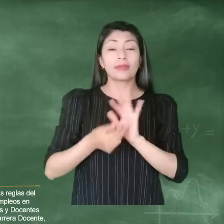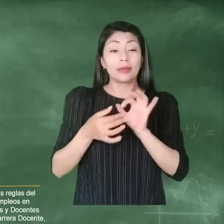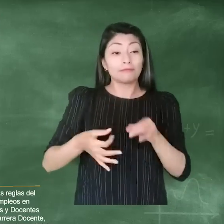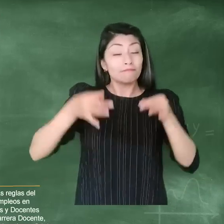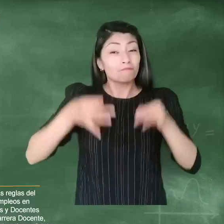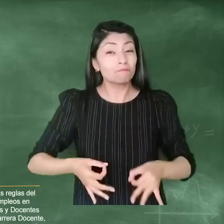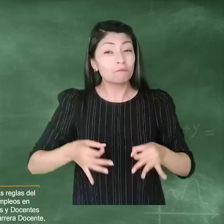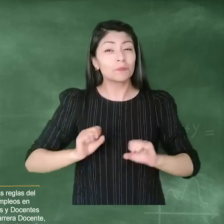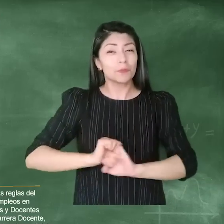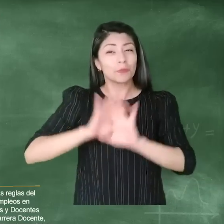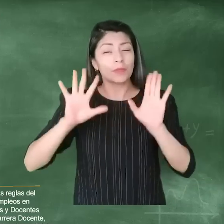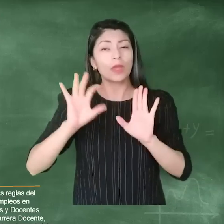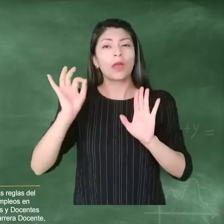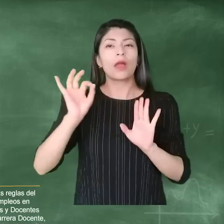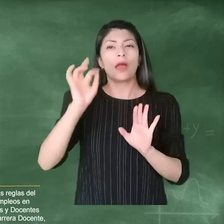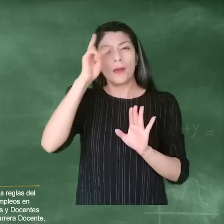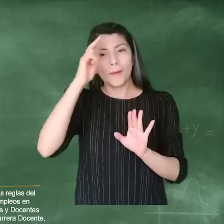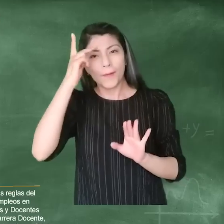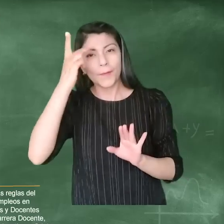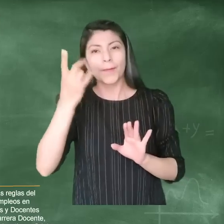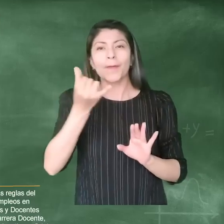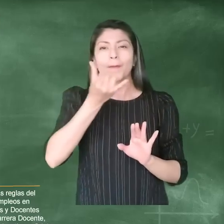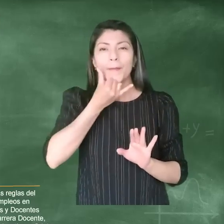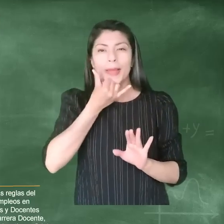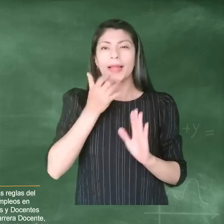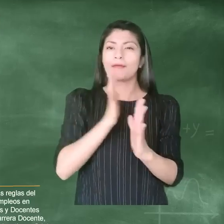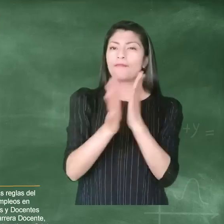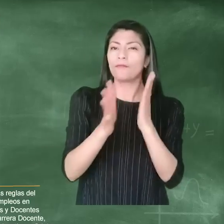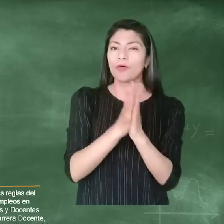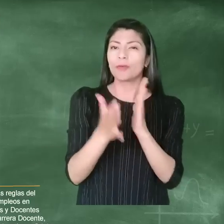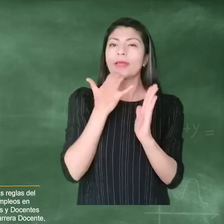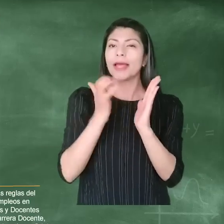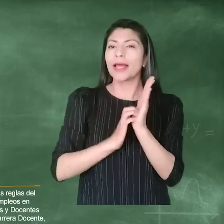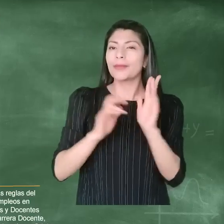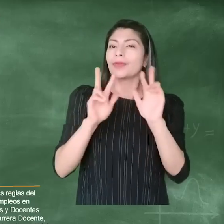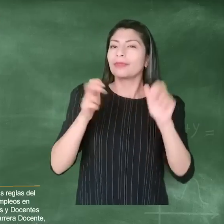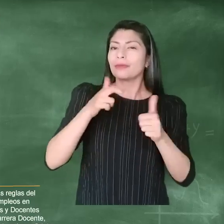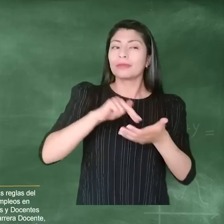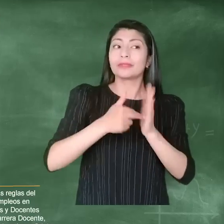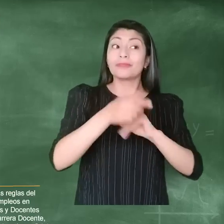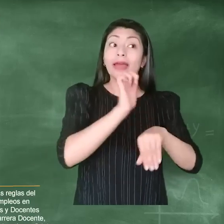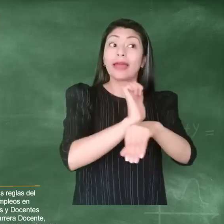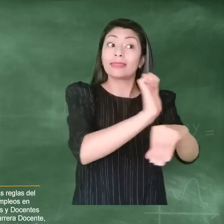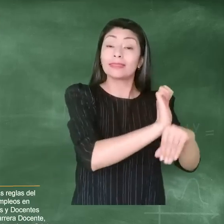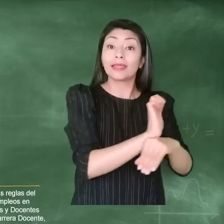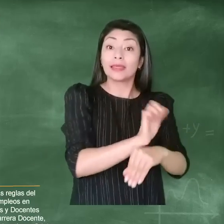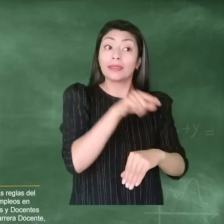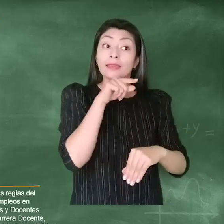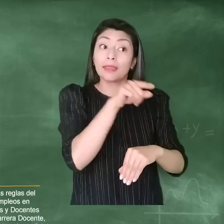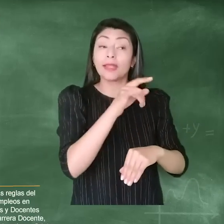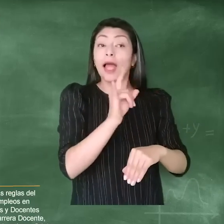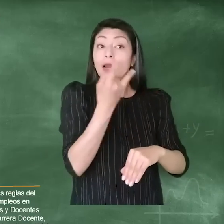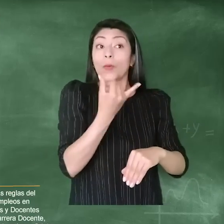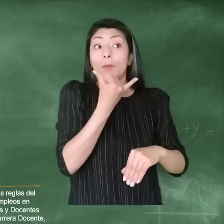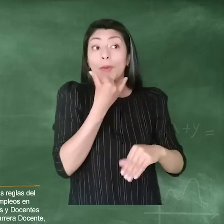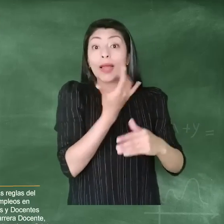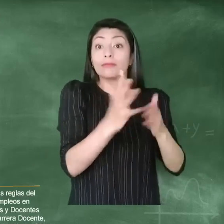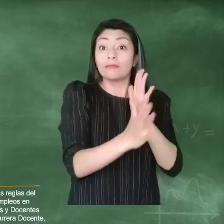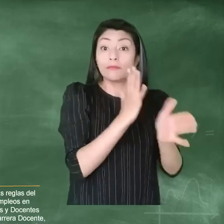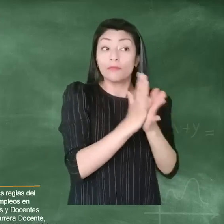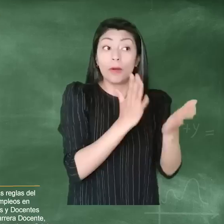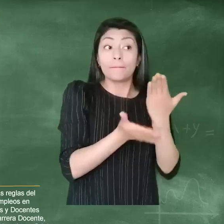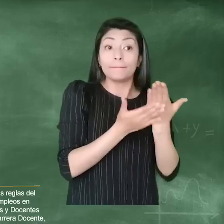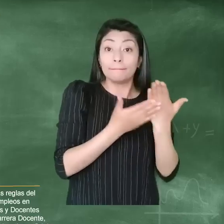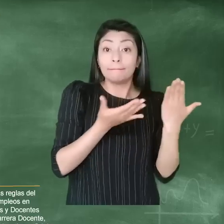consecuencias derivadas de la inexactitud, equivocación o falsedad de la información reportada por la aludida entidad serán de su